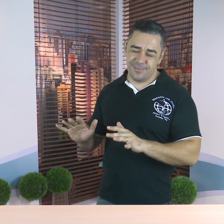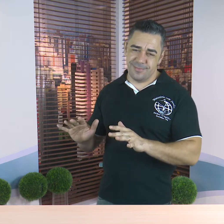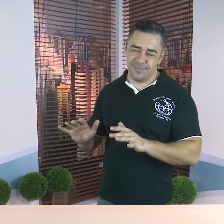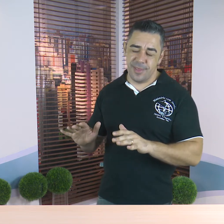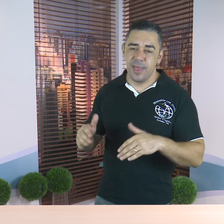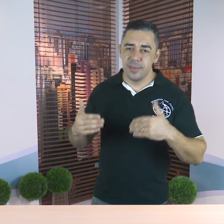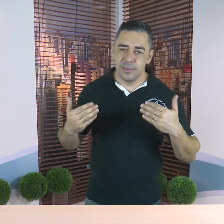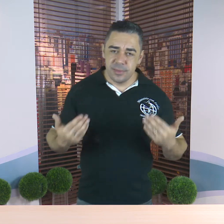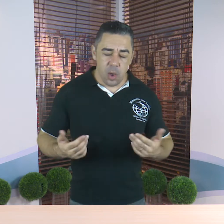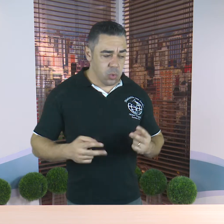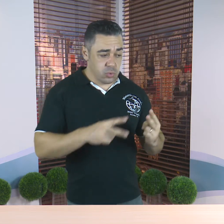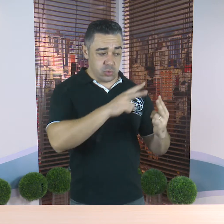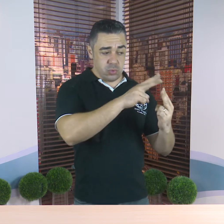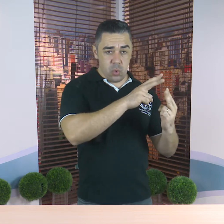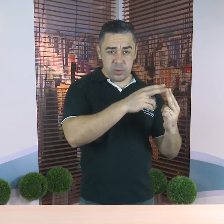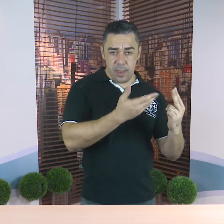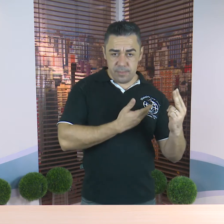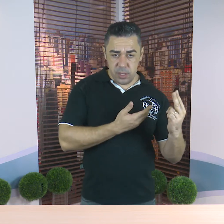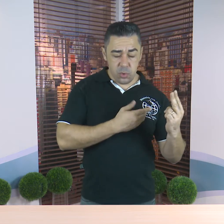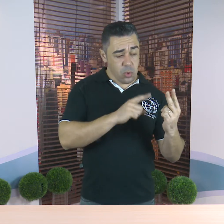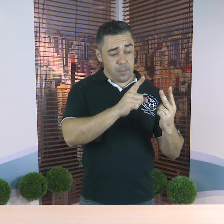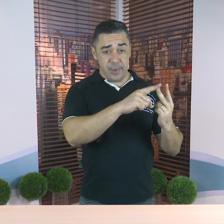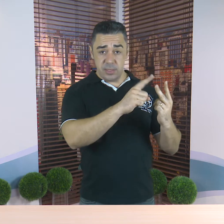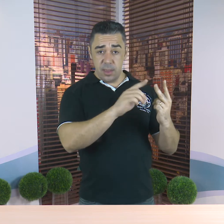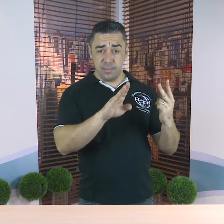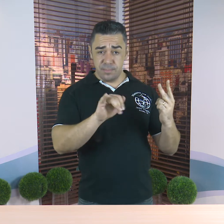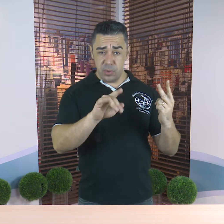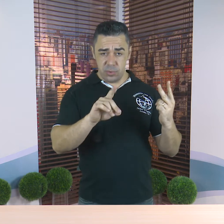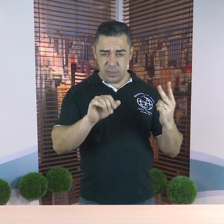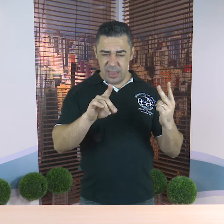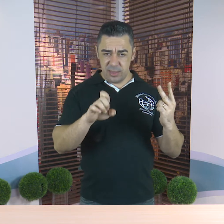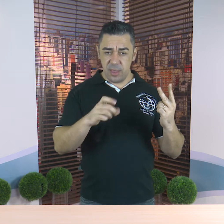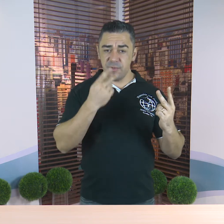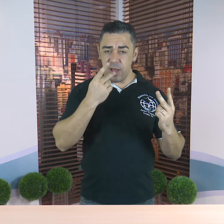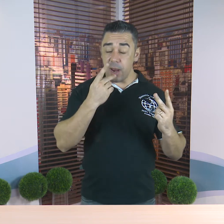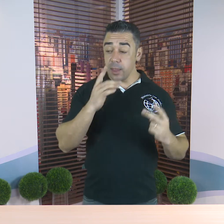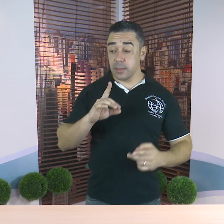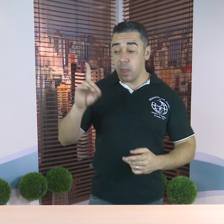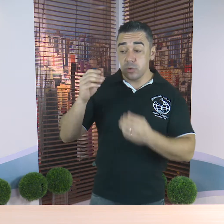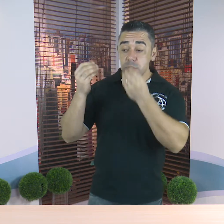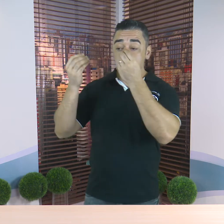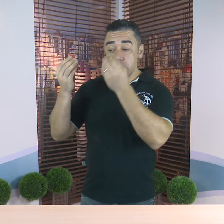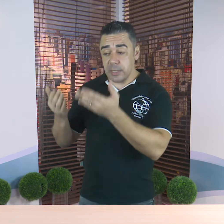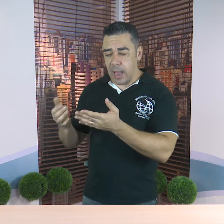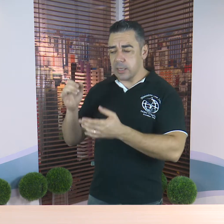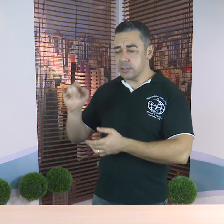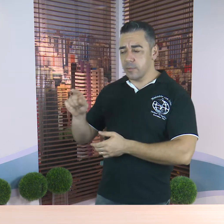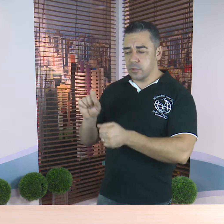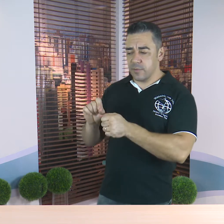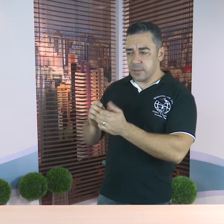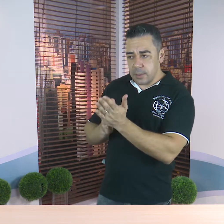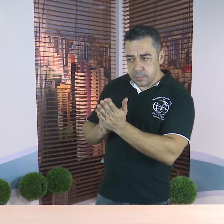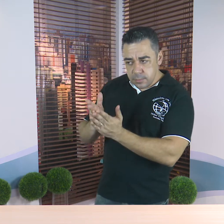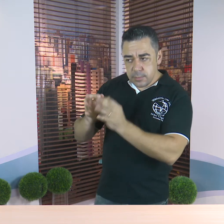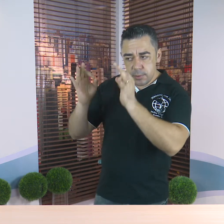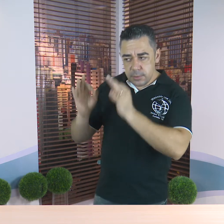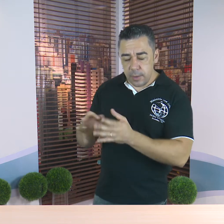portanto, na fala de Bildade, um tipo de meritocracia humana. Alguns teólogos enxergam